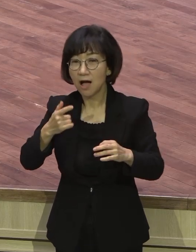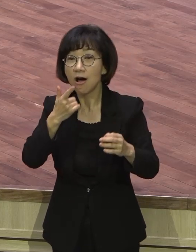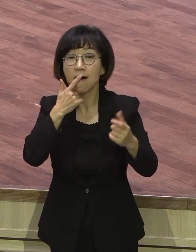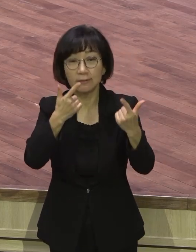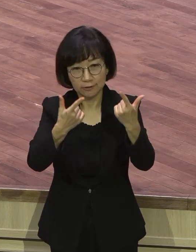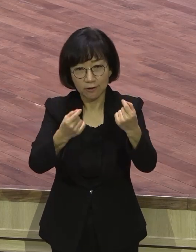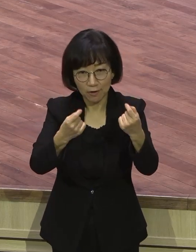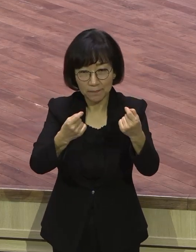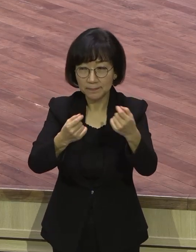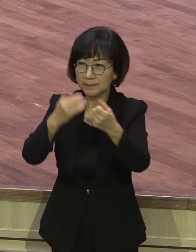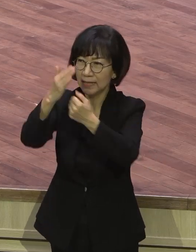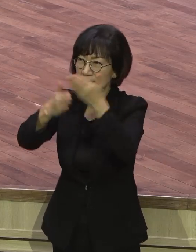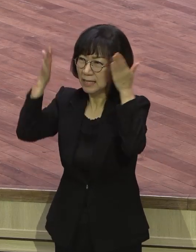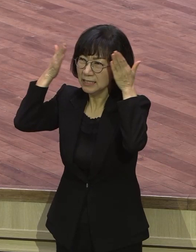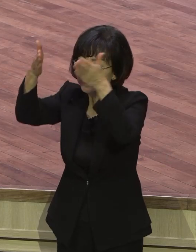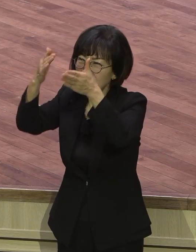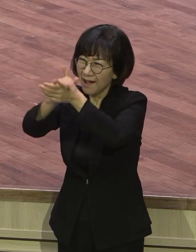아이를 찾아야 되는데